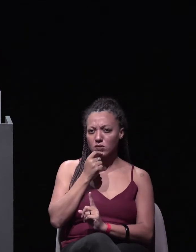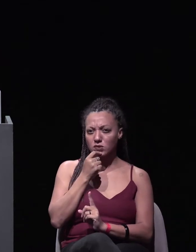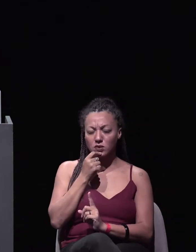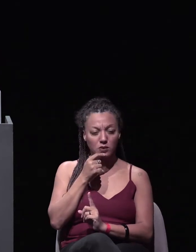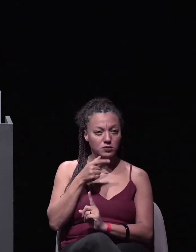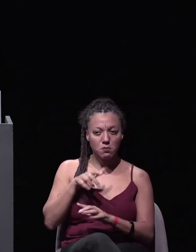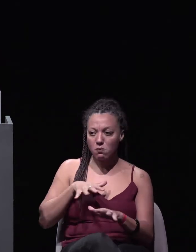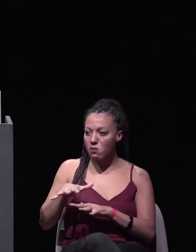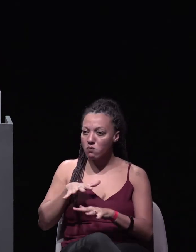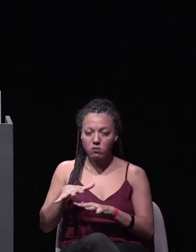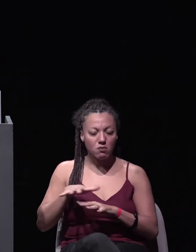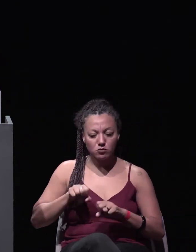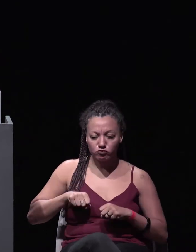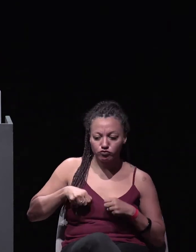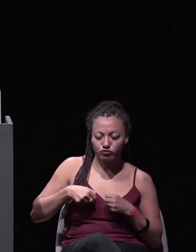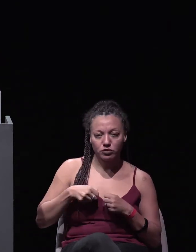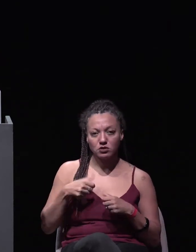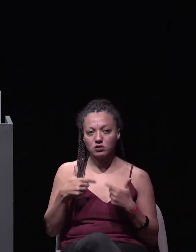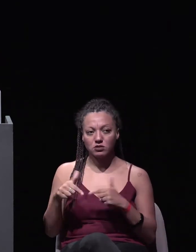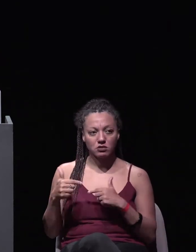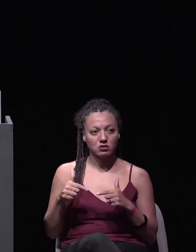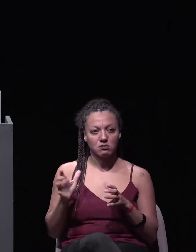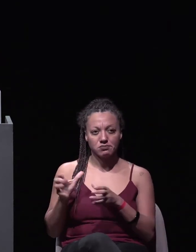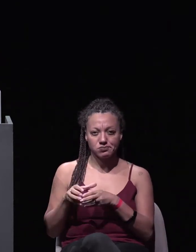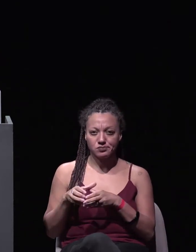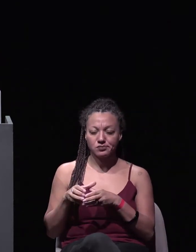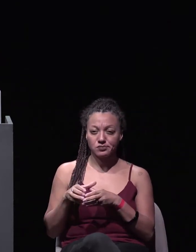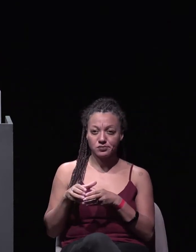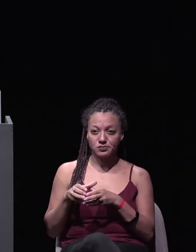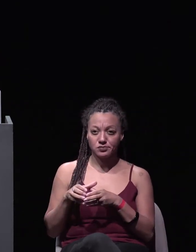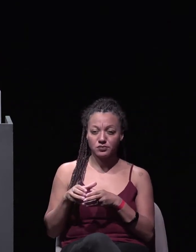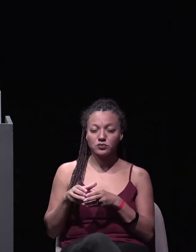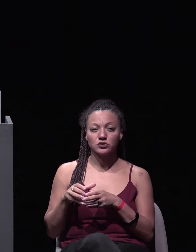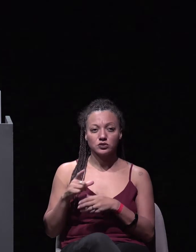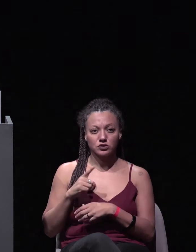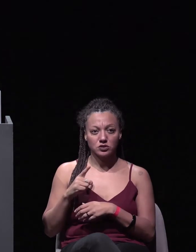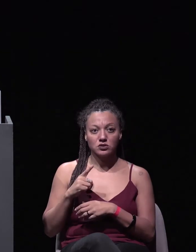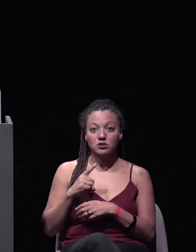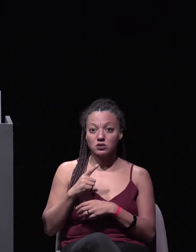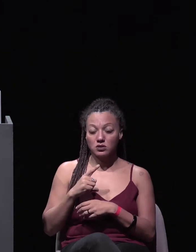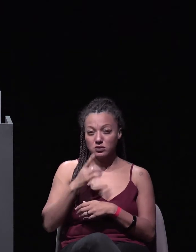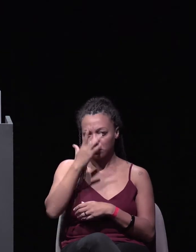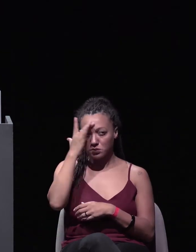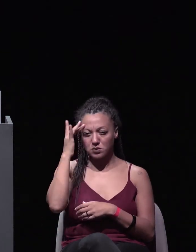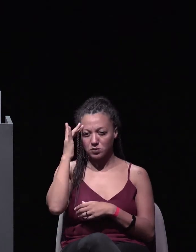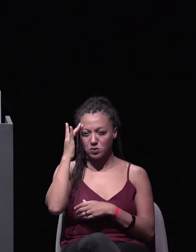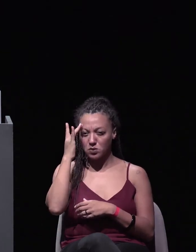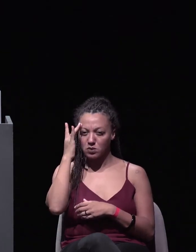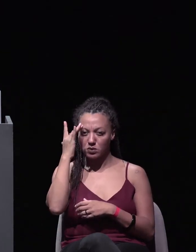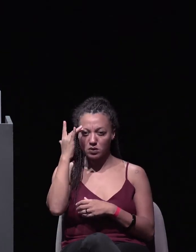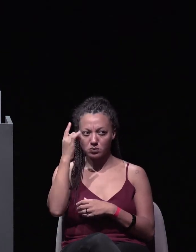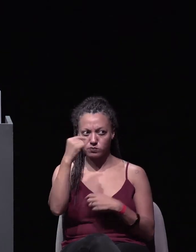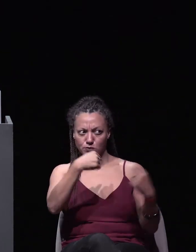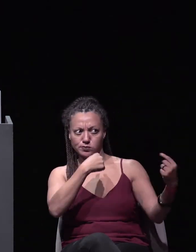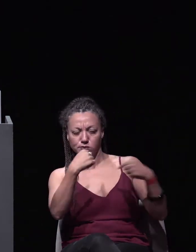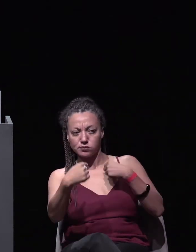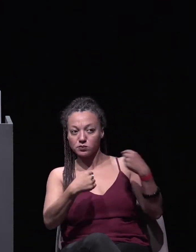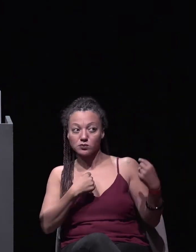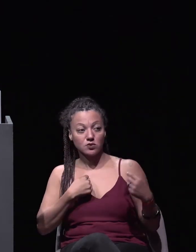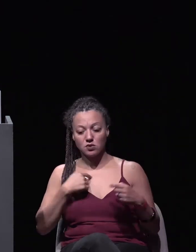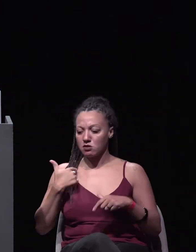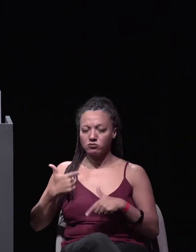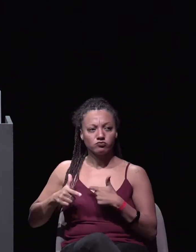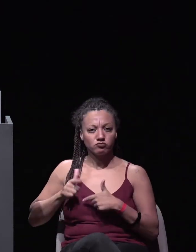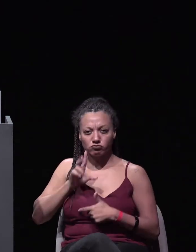de mobilização de trabalhadores e vinha recebendo ameaças de que, se ele não parasse essa